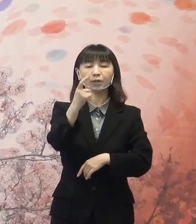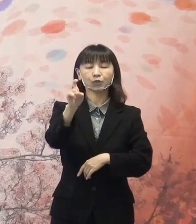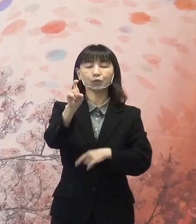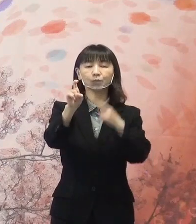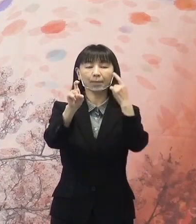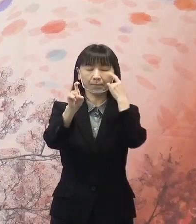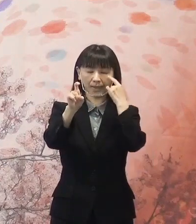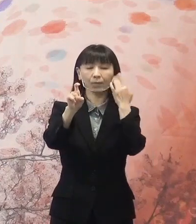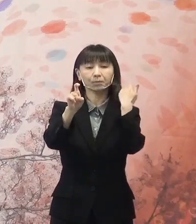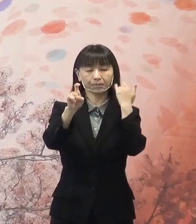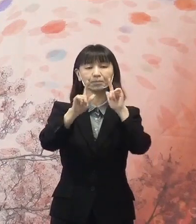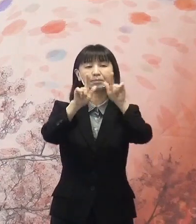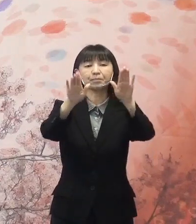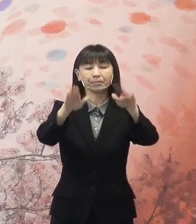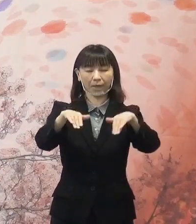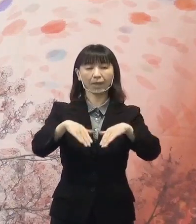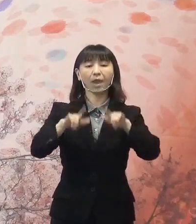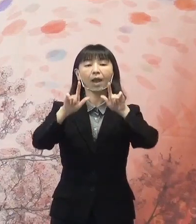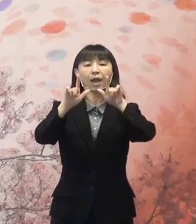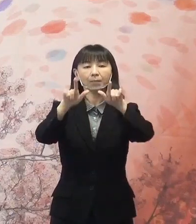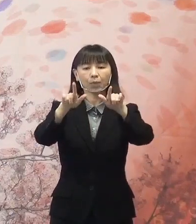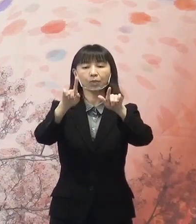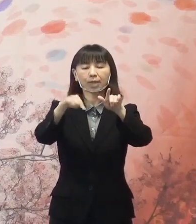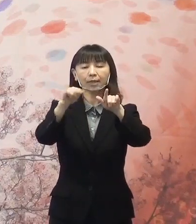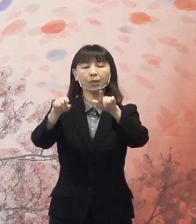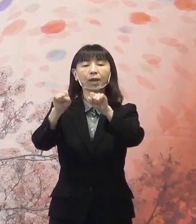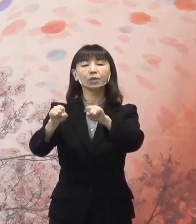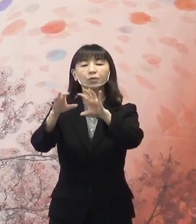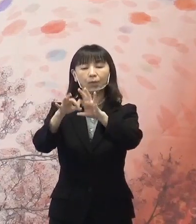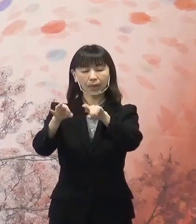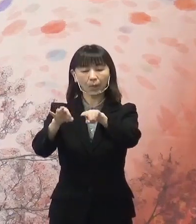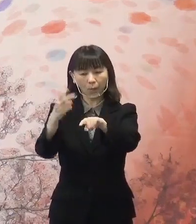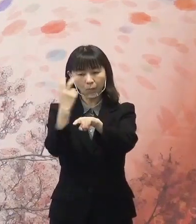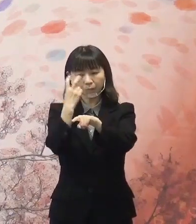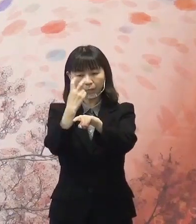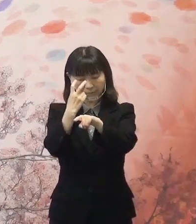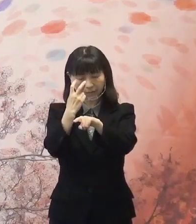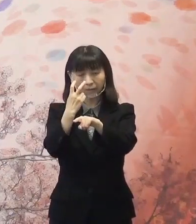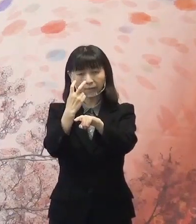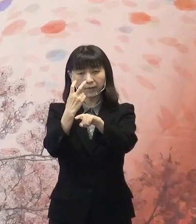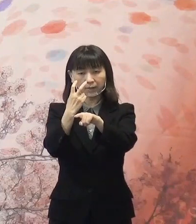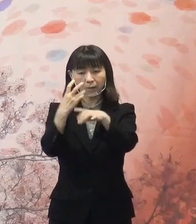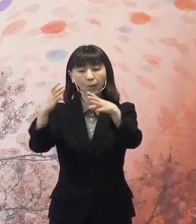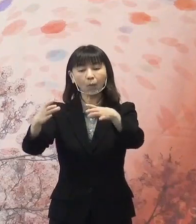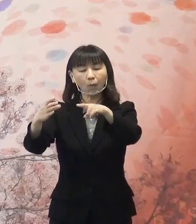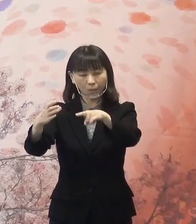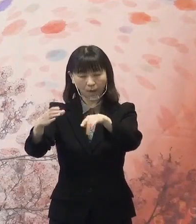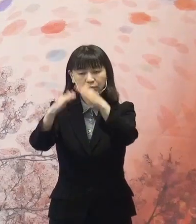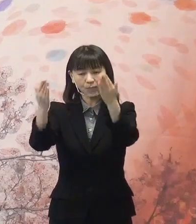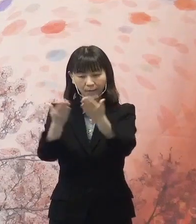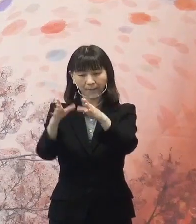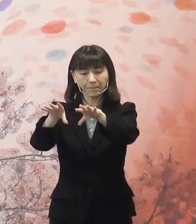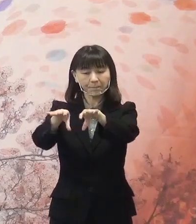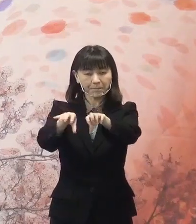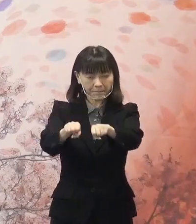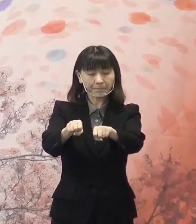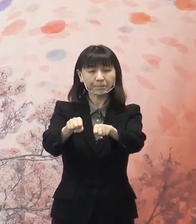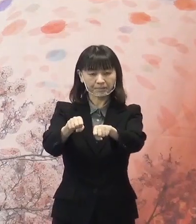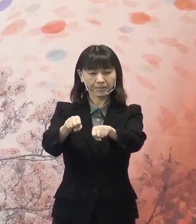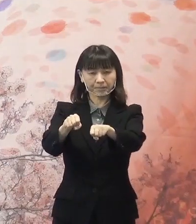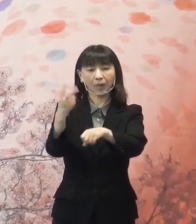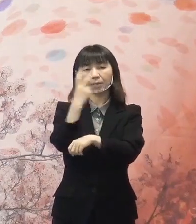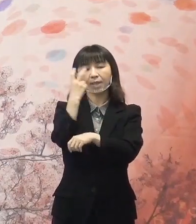ご紹介しましたが、すでに発表した方がいるので、そこの調査について、検査についてはほぼ網羅を終わっているという理解であ